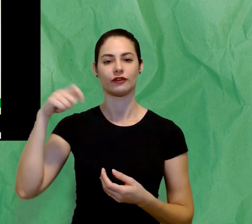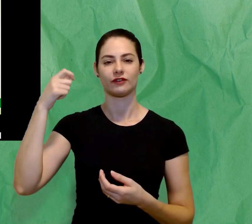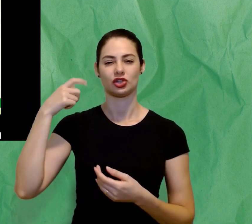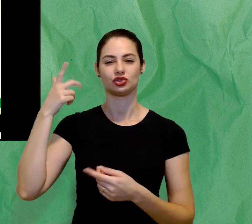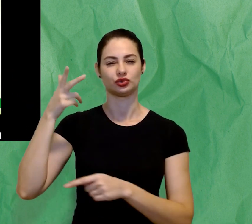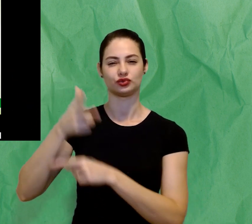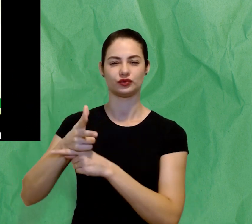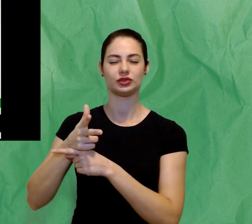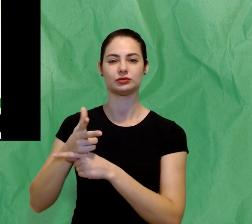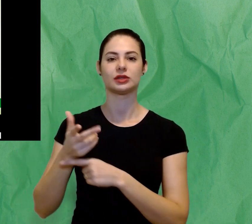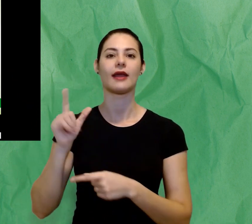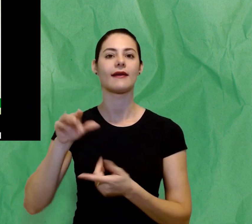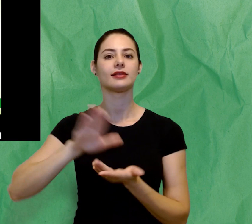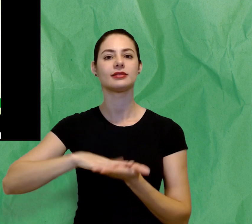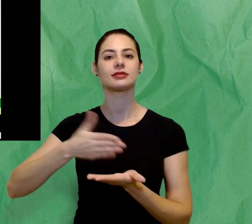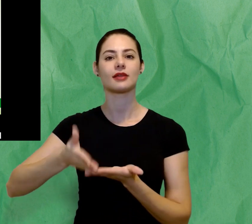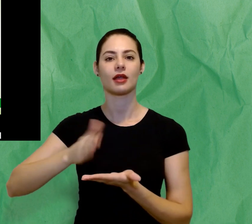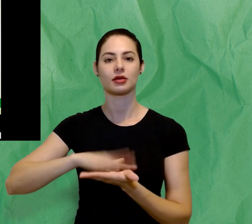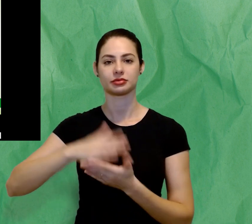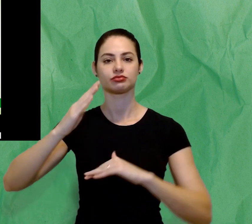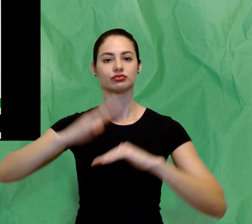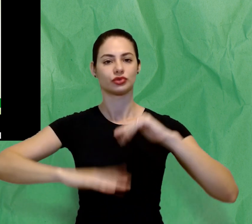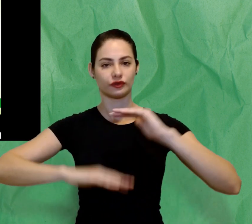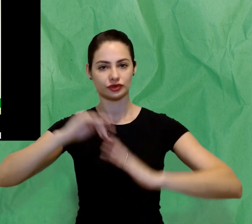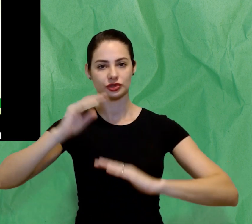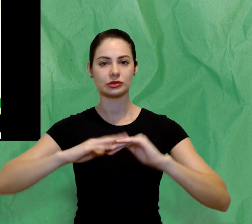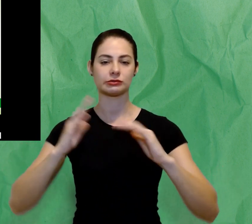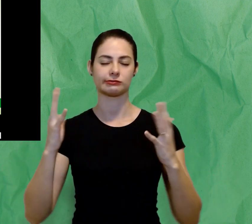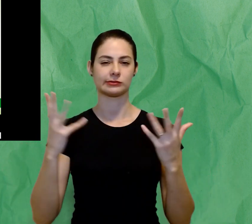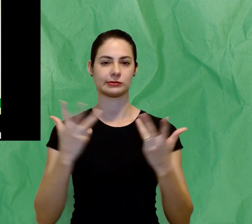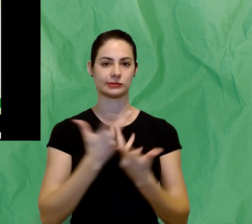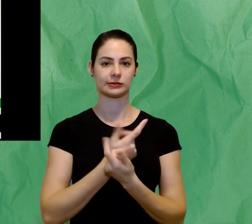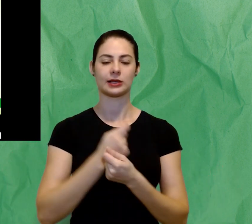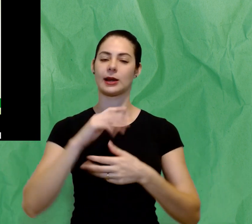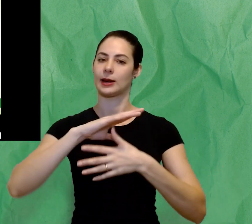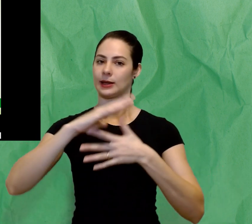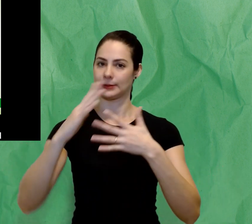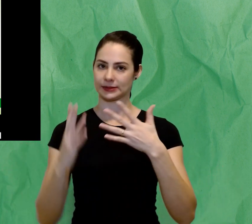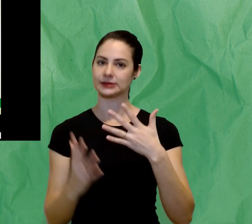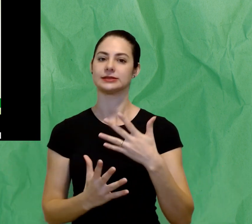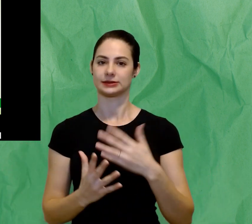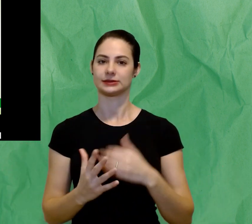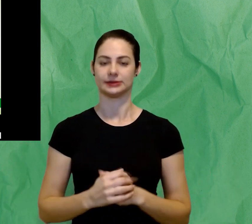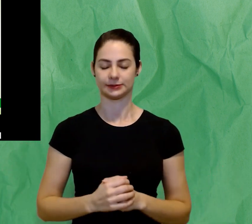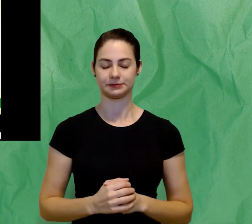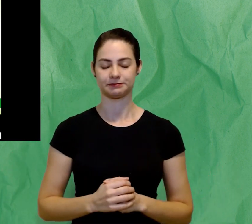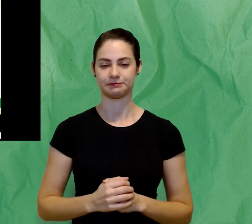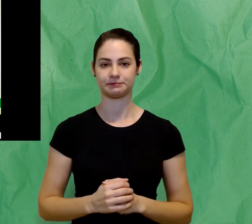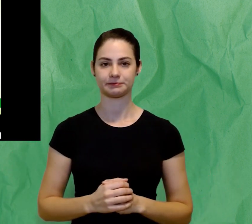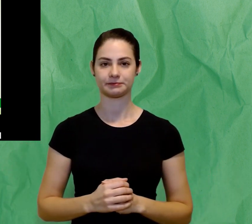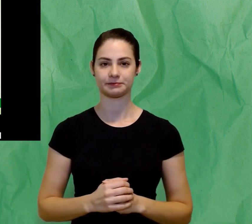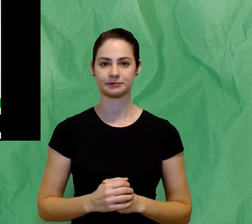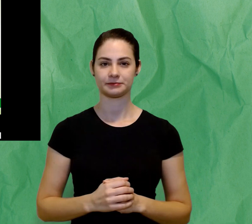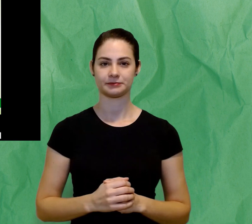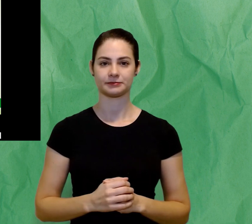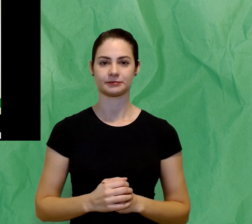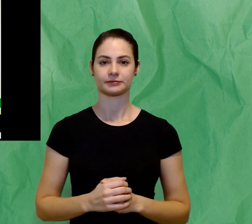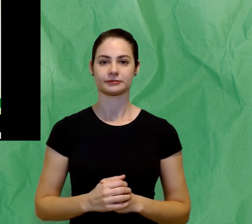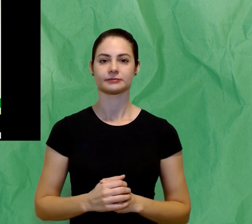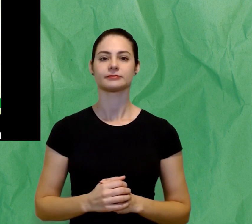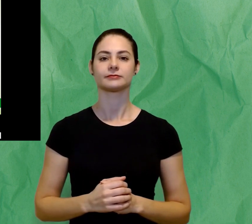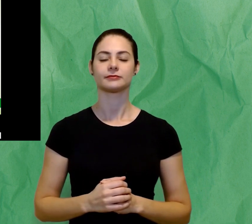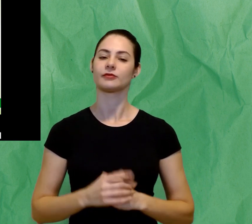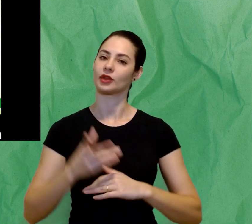que utiliza de intérpretes, que são profissionais que dominam a língua de sinais, a língua brasileira de sinais, a